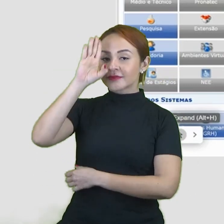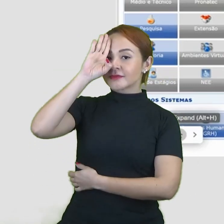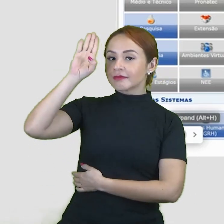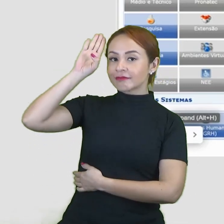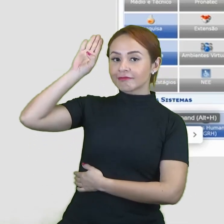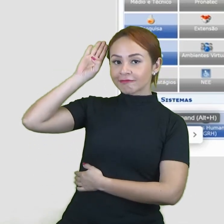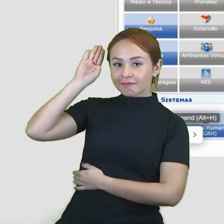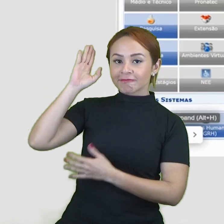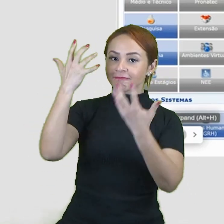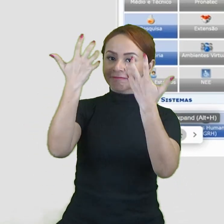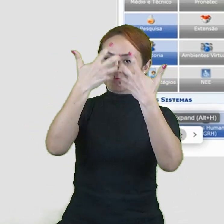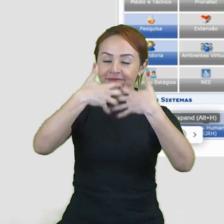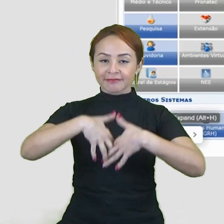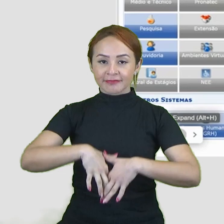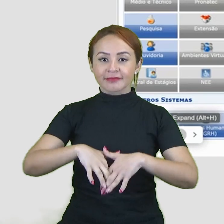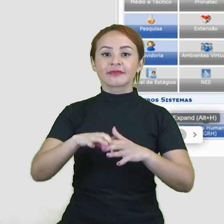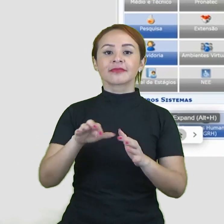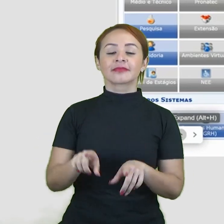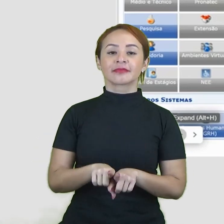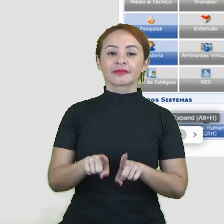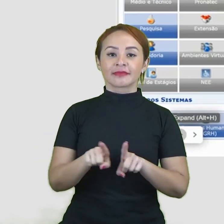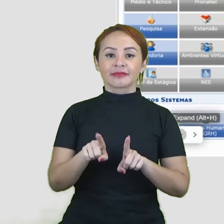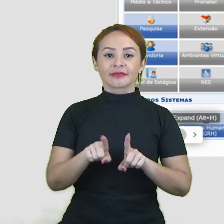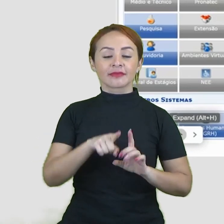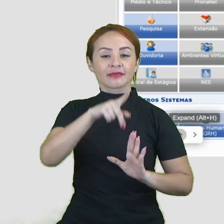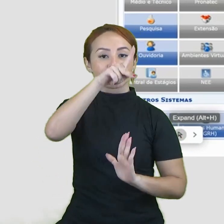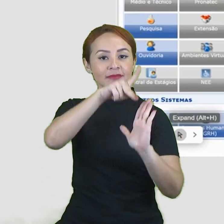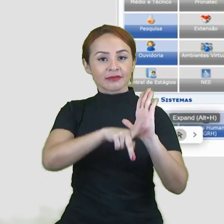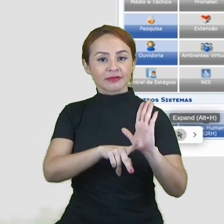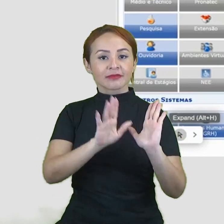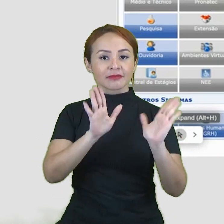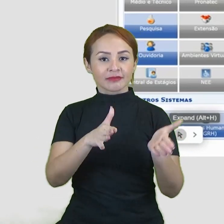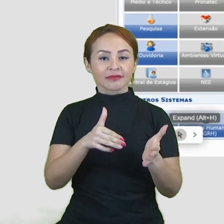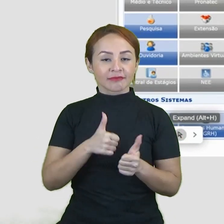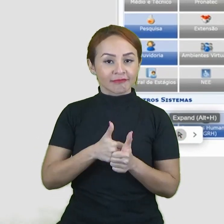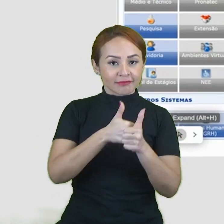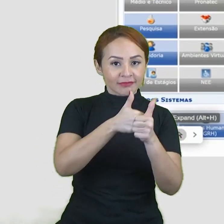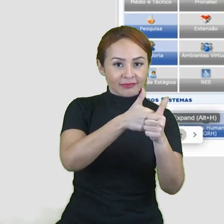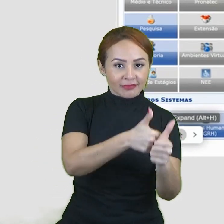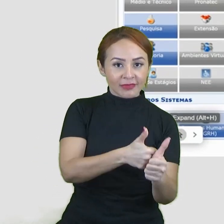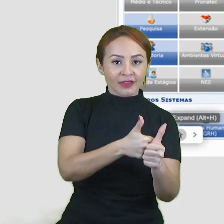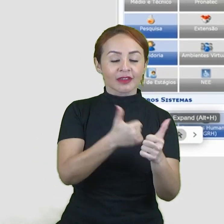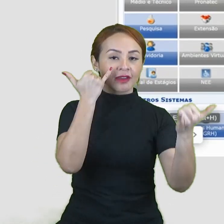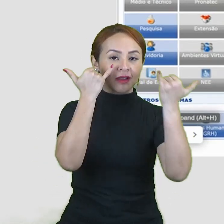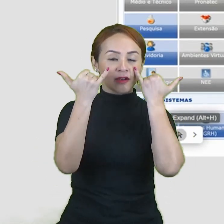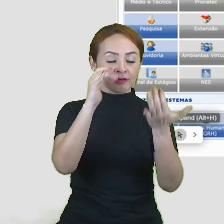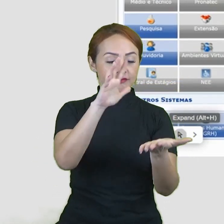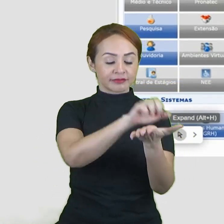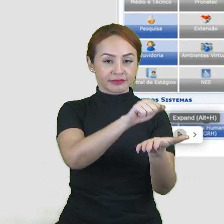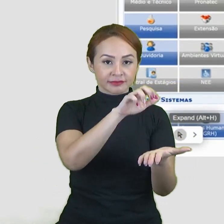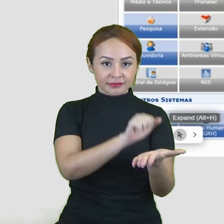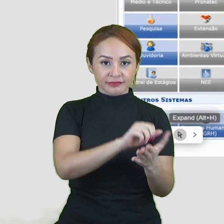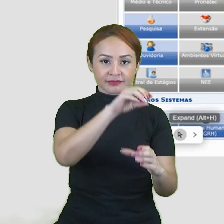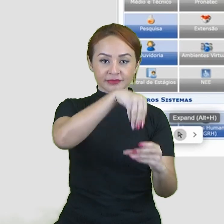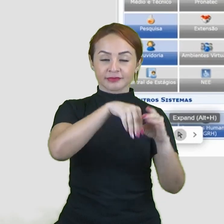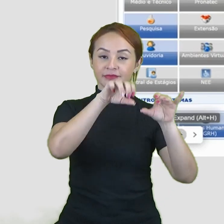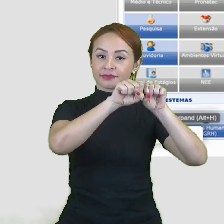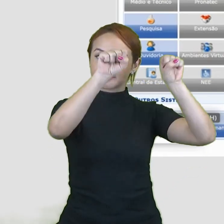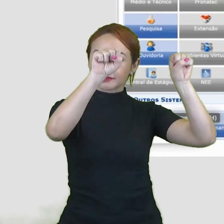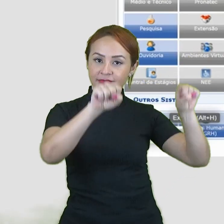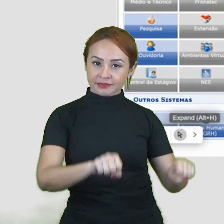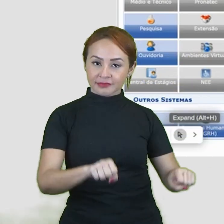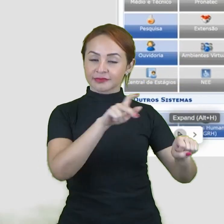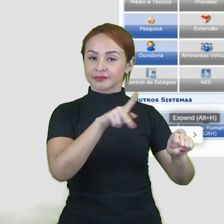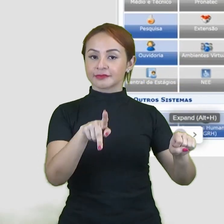mais automatizadas. O plano ele já vem, né, com as informações registradas no sistema para o docente, o